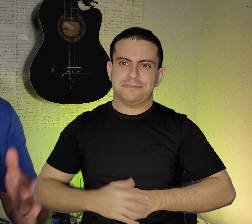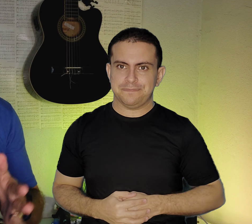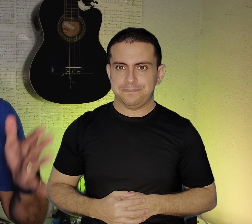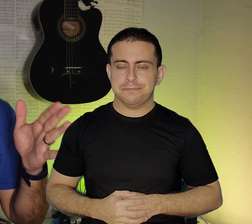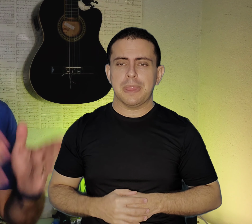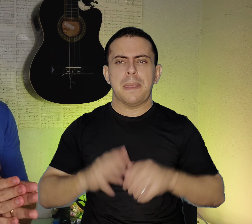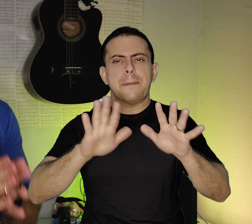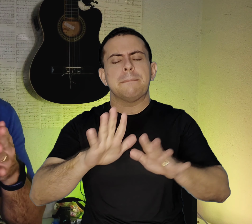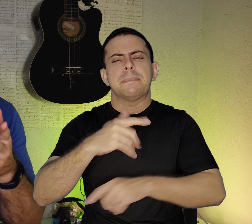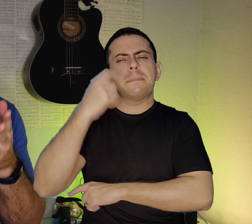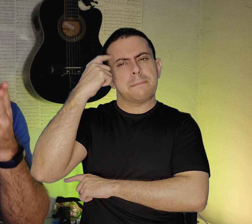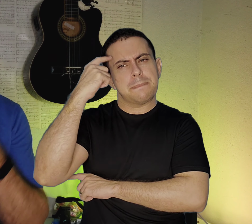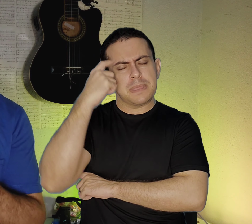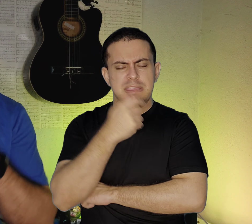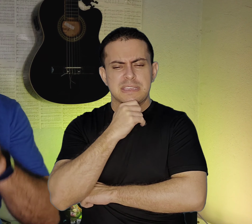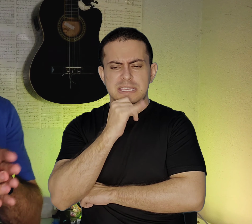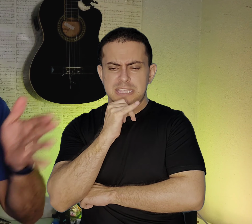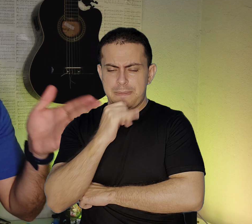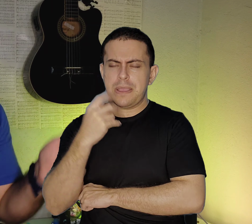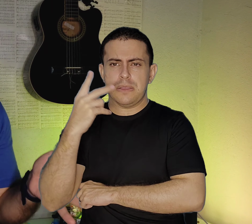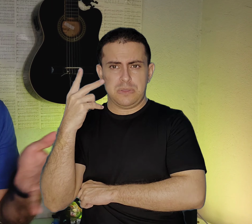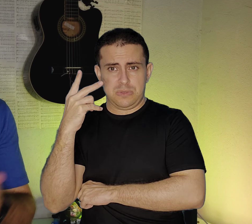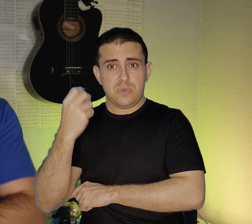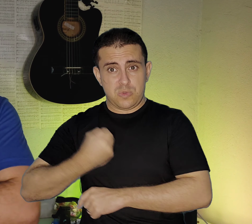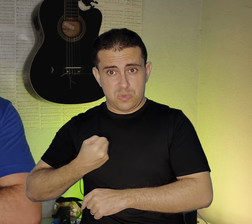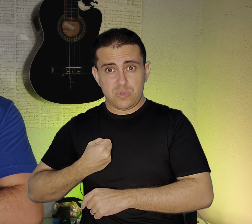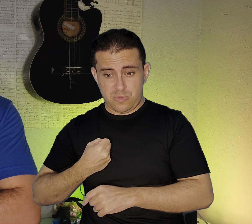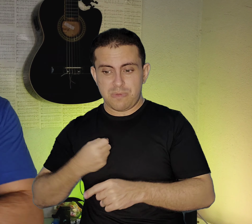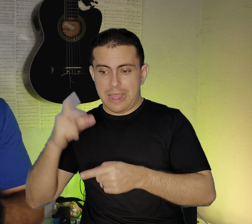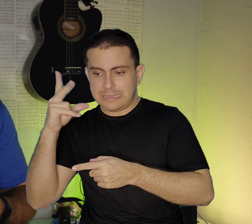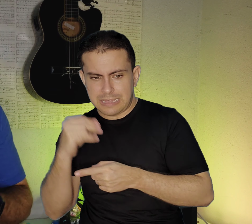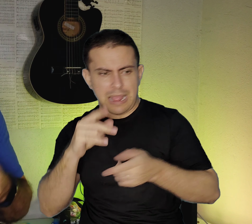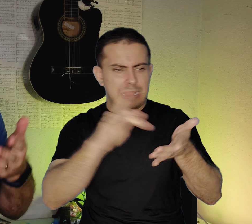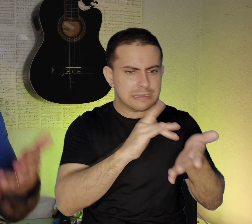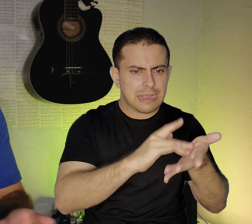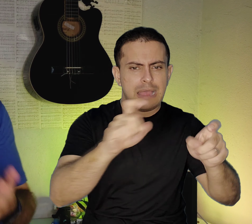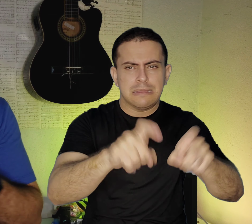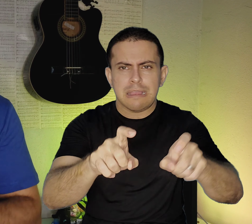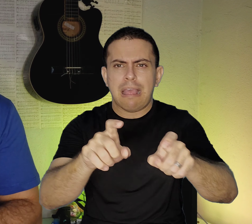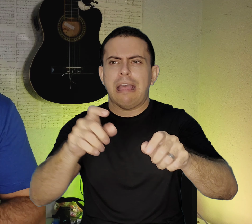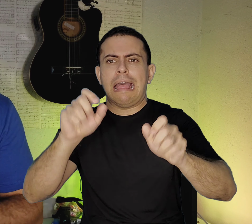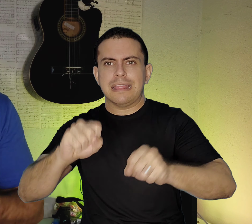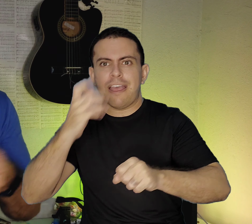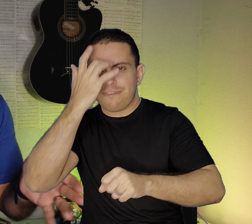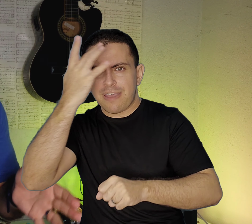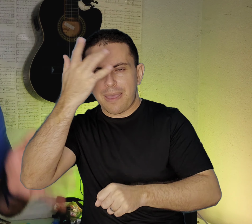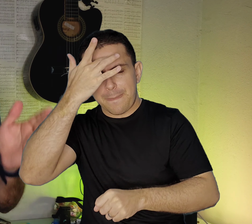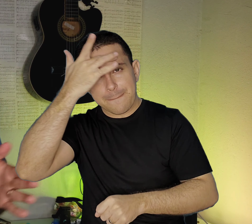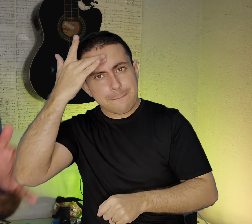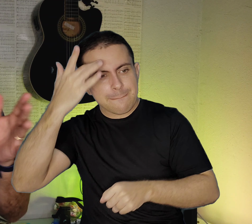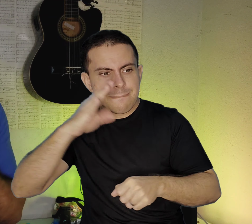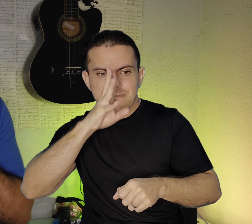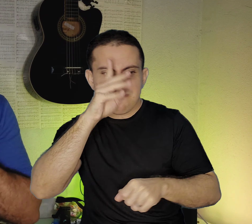Mas aí alguém pode pensar Ah, se tem minha conta em vários dispositivos Assim fica bem mais fácil alguém ler minhas mensagens Bem,